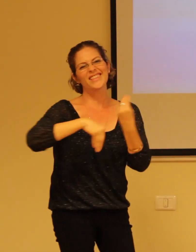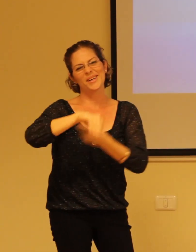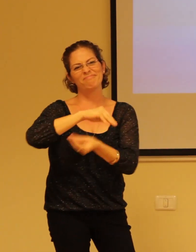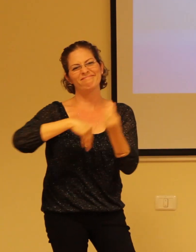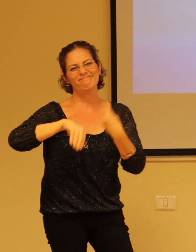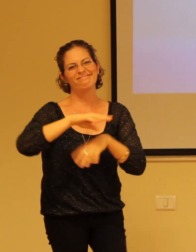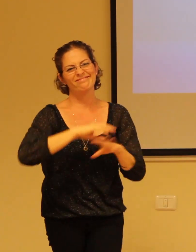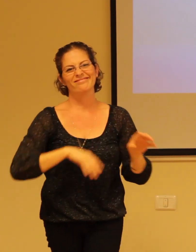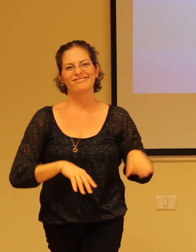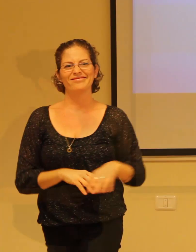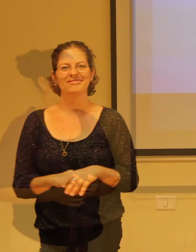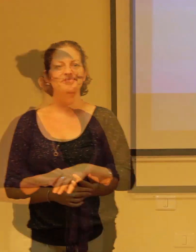את זה.